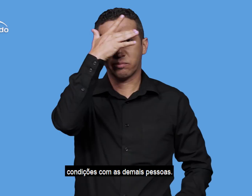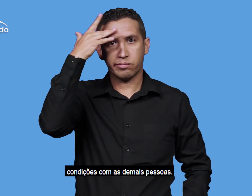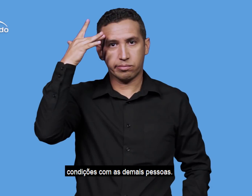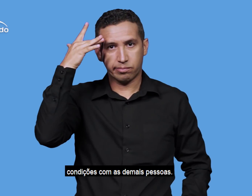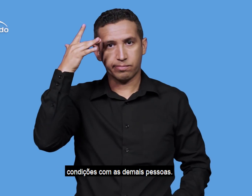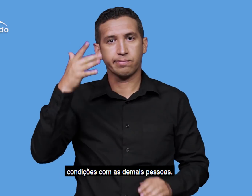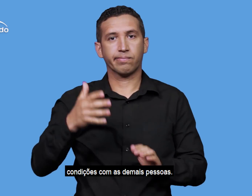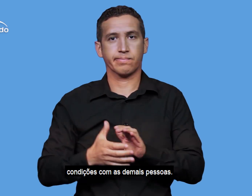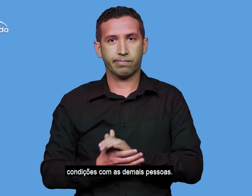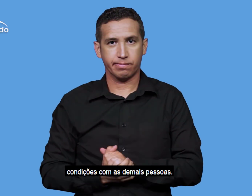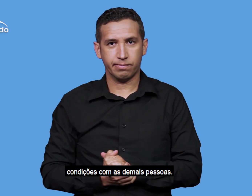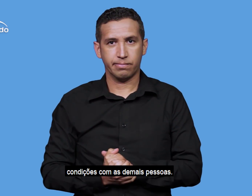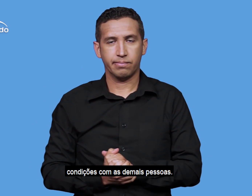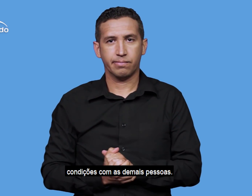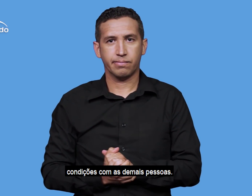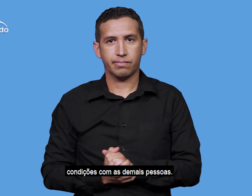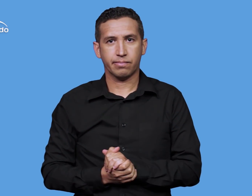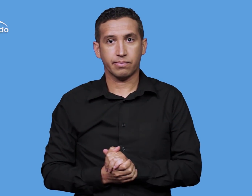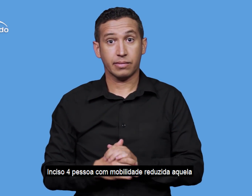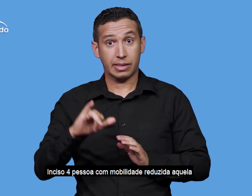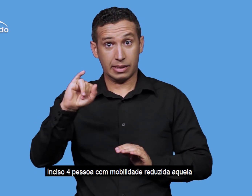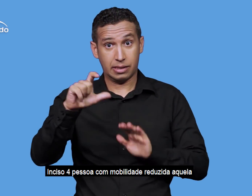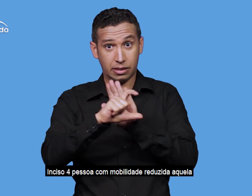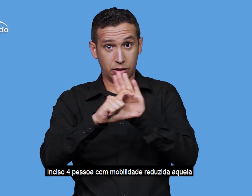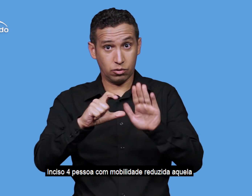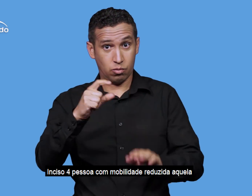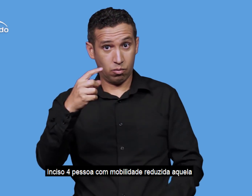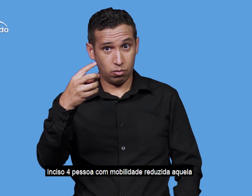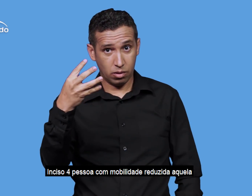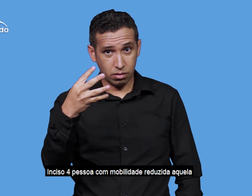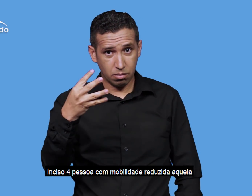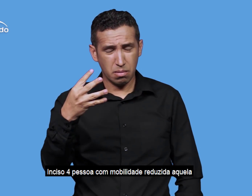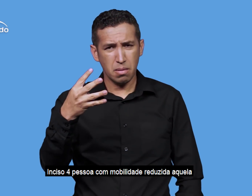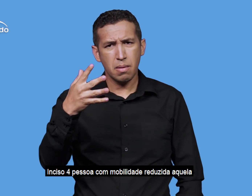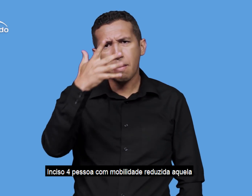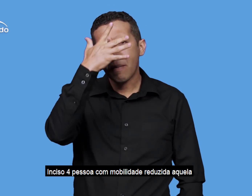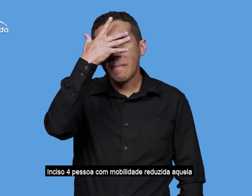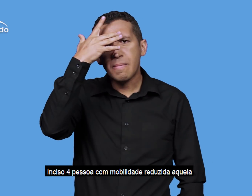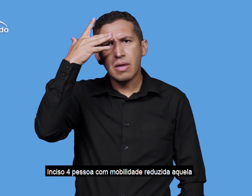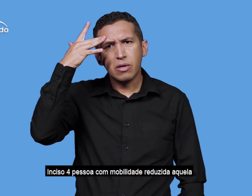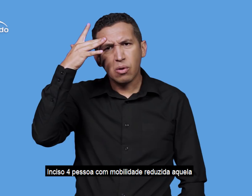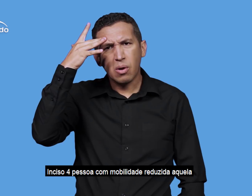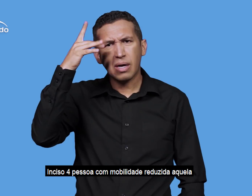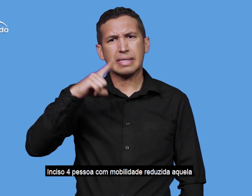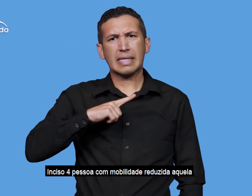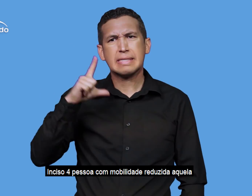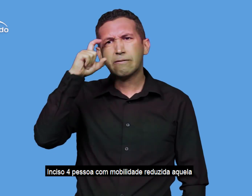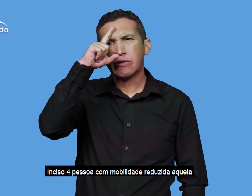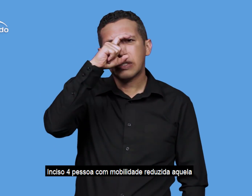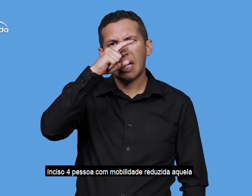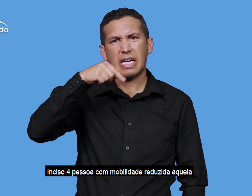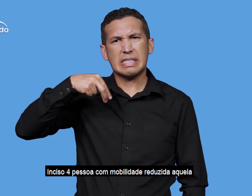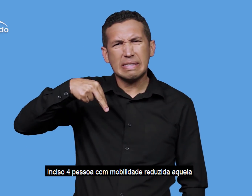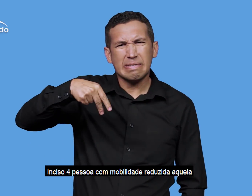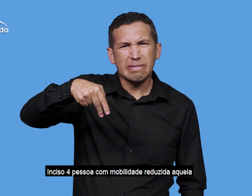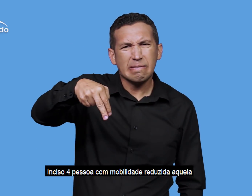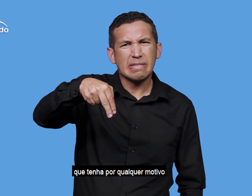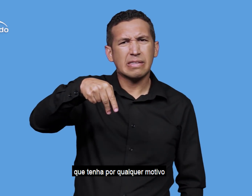pessoas inciso 4 pessoa com mobilidade reduzida aquela que